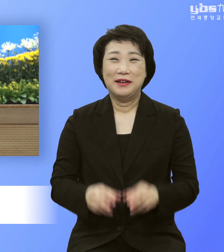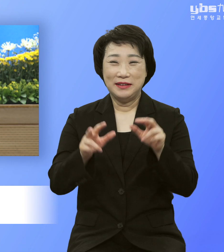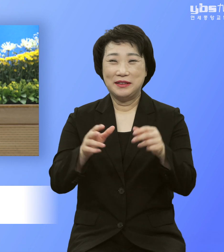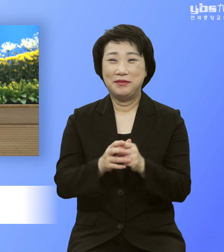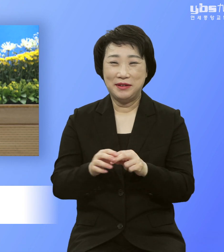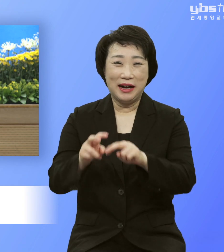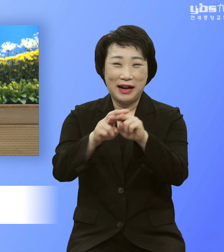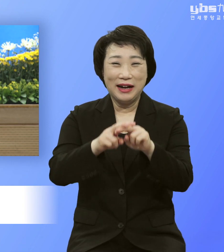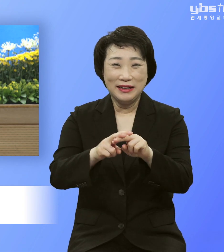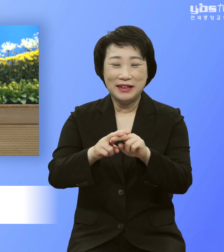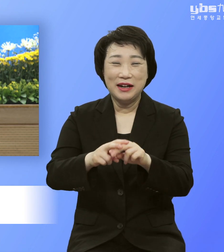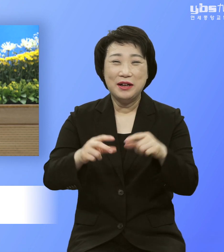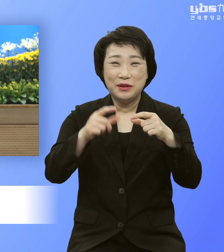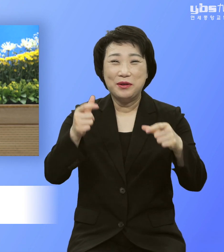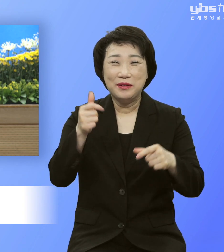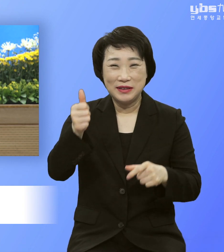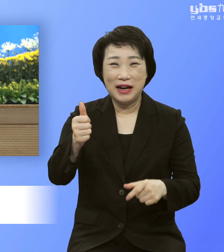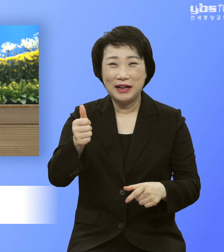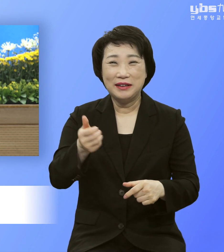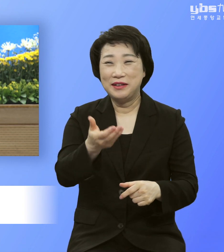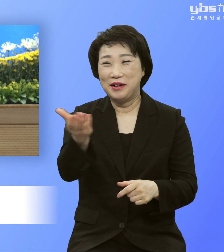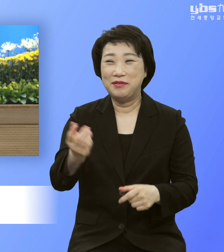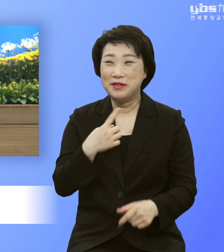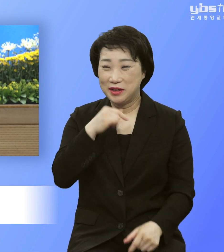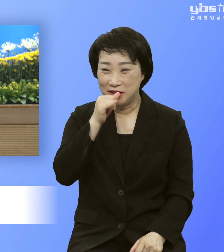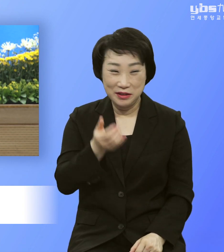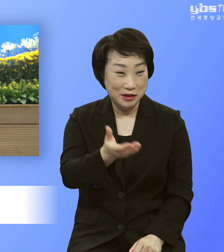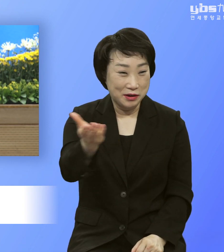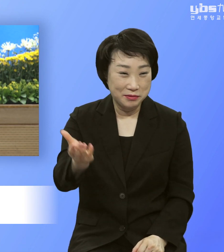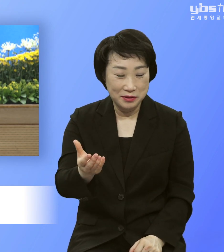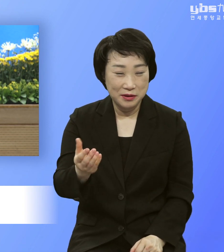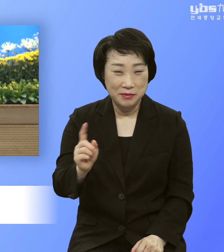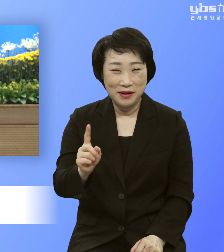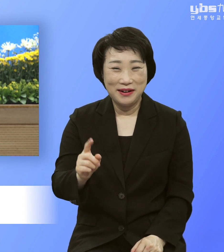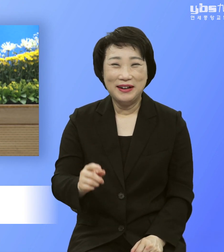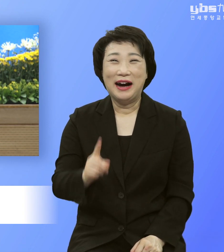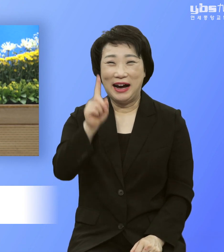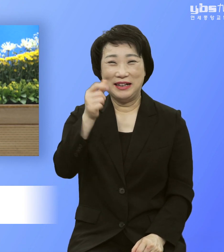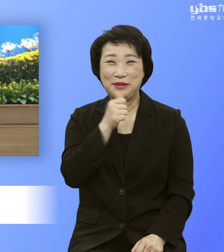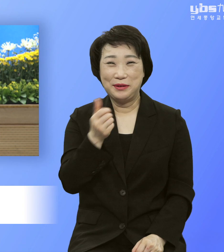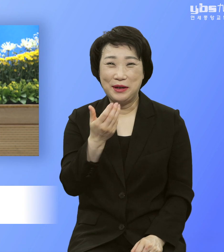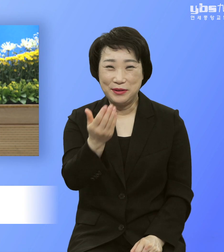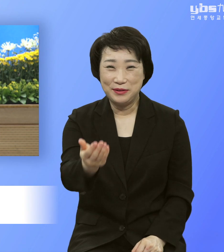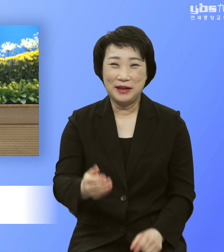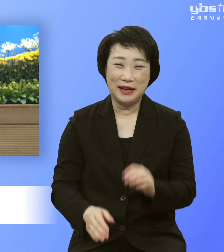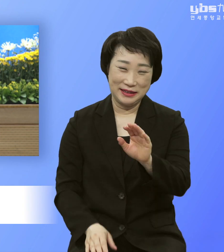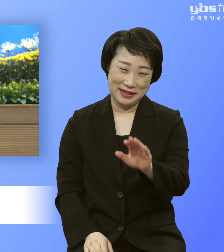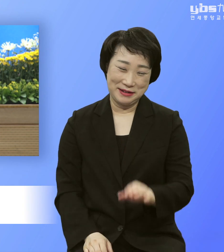교장도 하시고 그랬는데, 이제 그분 얘기 하나만 한번 해볼게요.